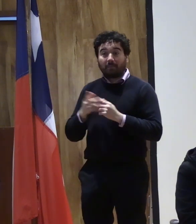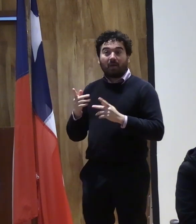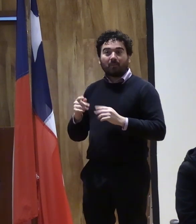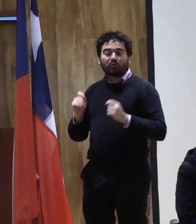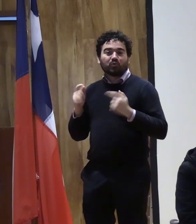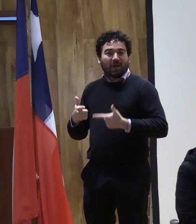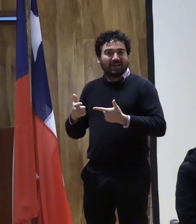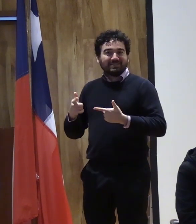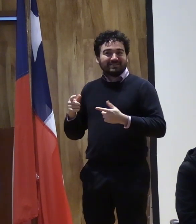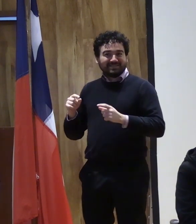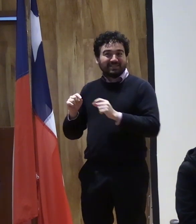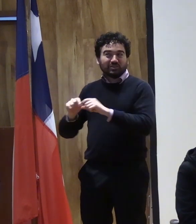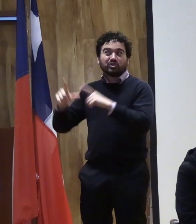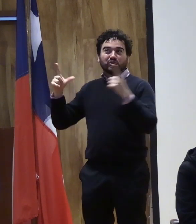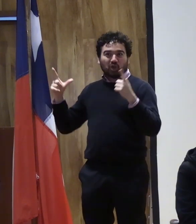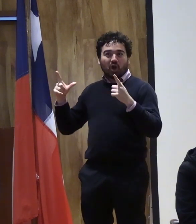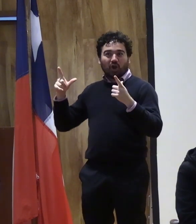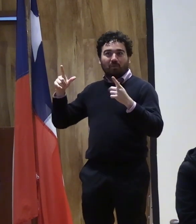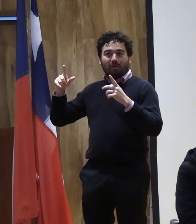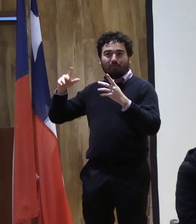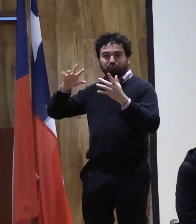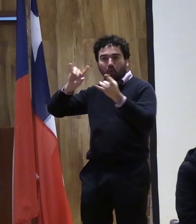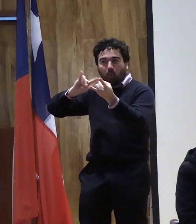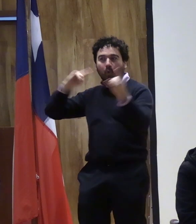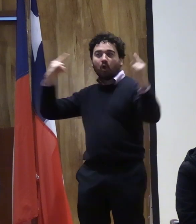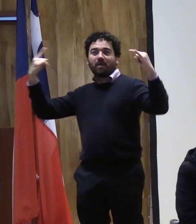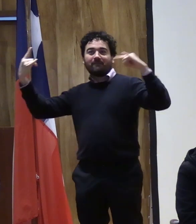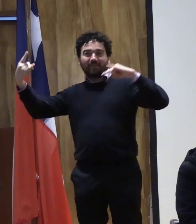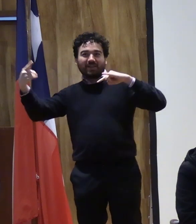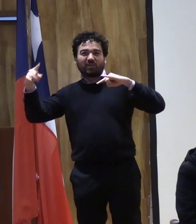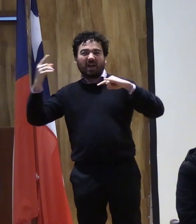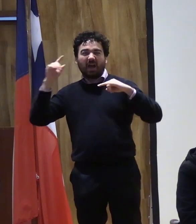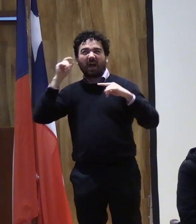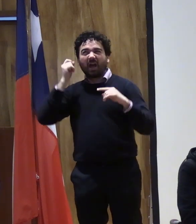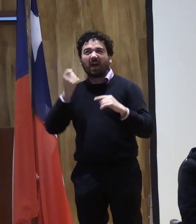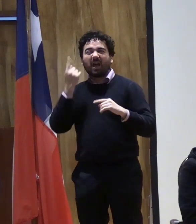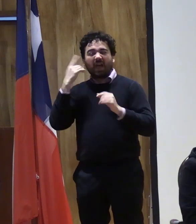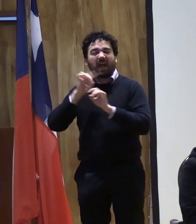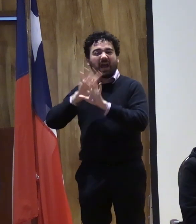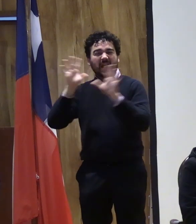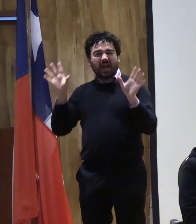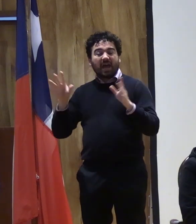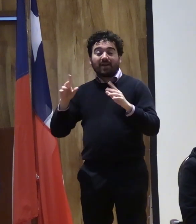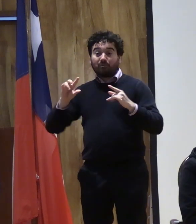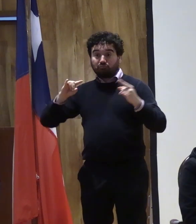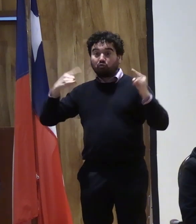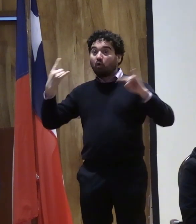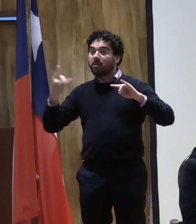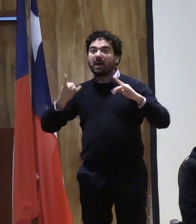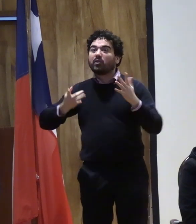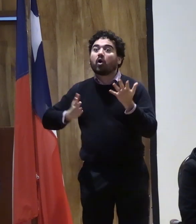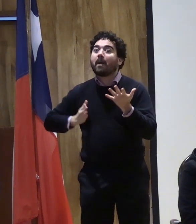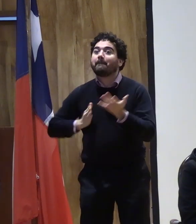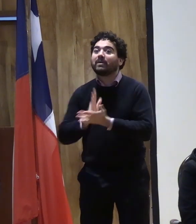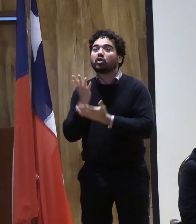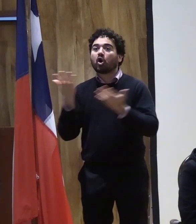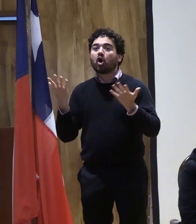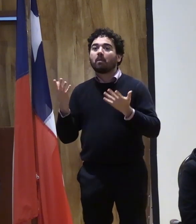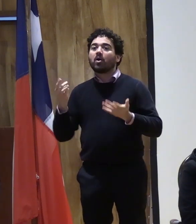tenemos una idea bastante clara, partió, se formó, o como queramos llamarlo,